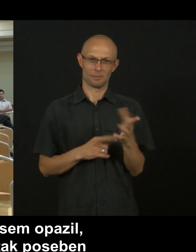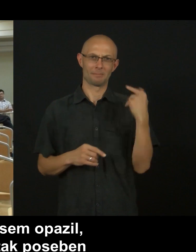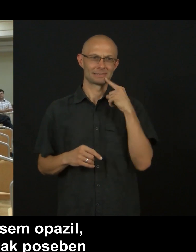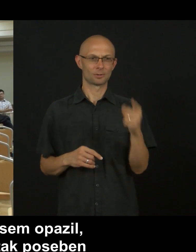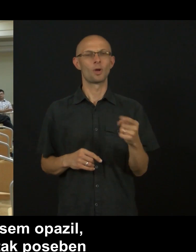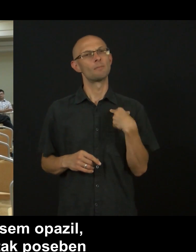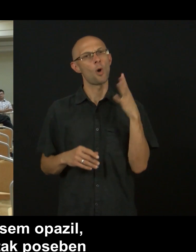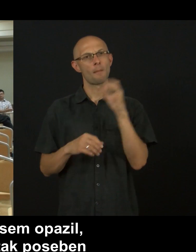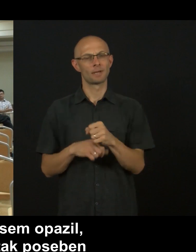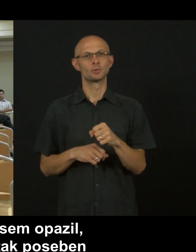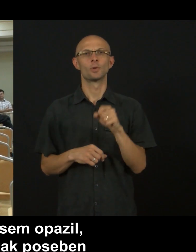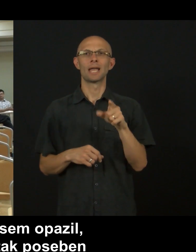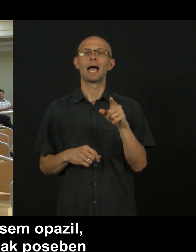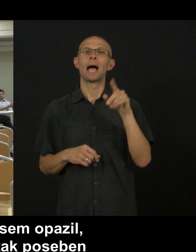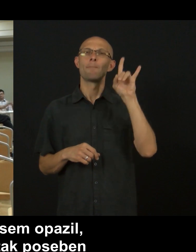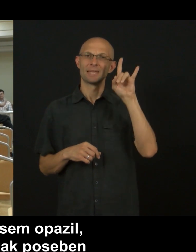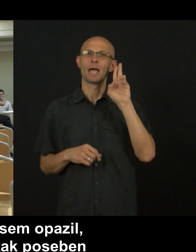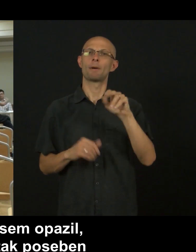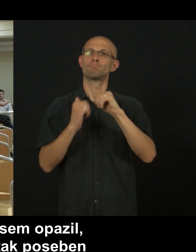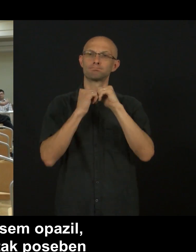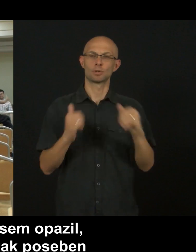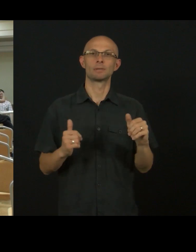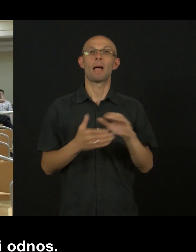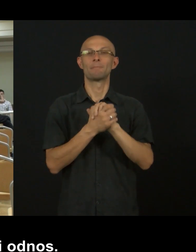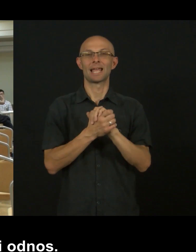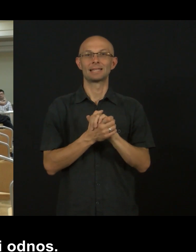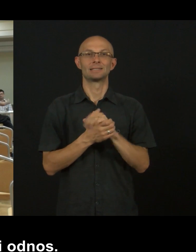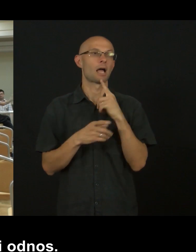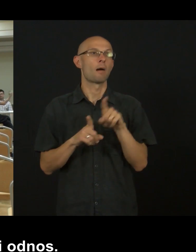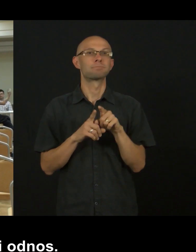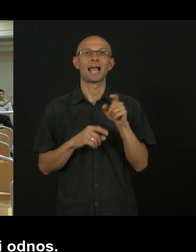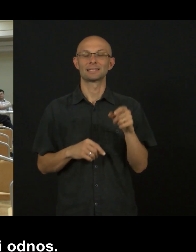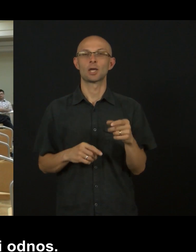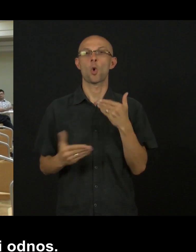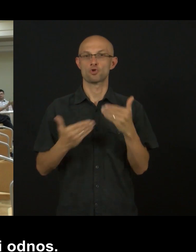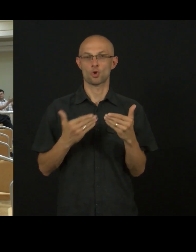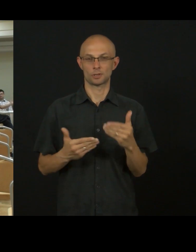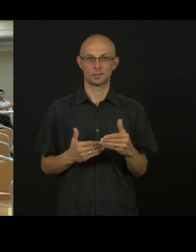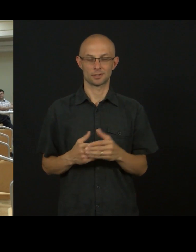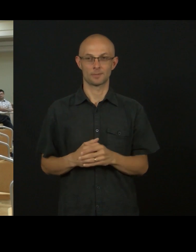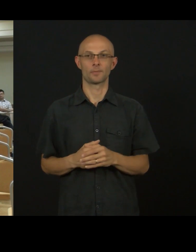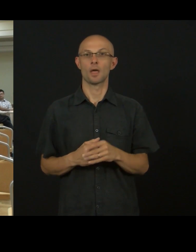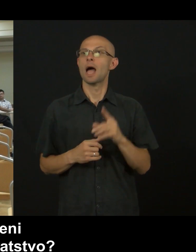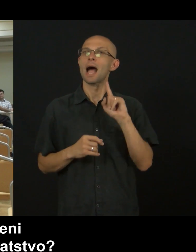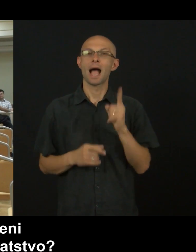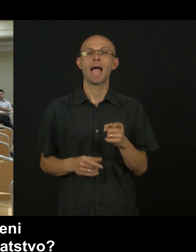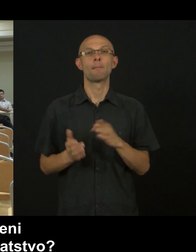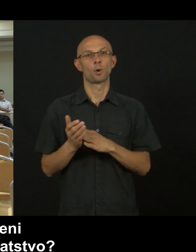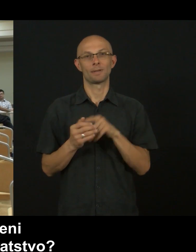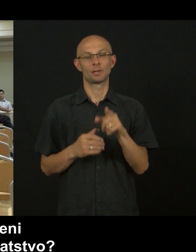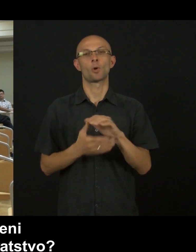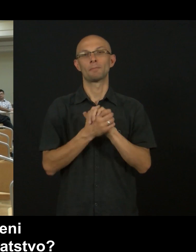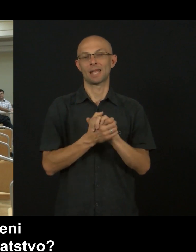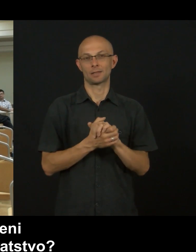Kako ste prej omenili, jaz sem opazil, da z Mihatom imate res en tak poseben prijateljski, bratski odnos. Kaj vam pomeni